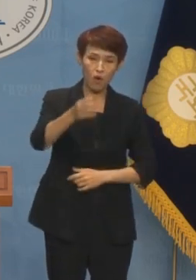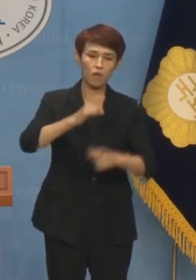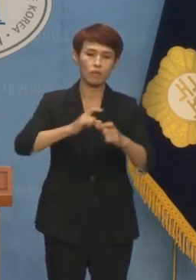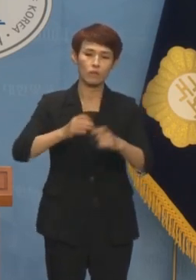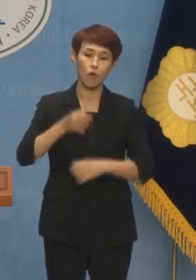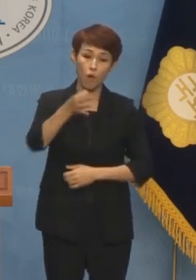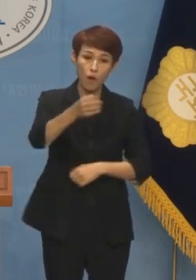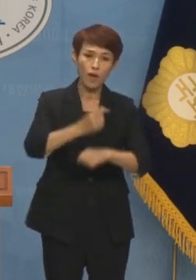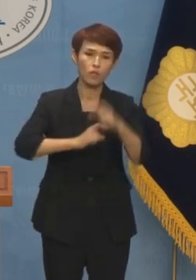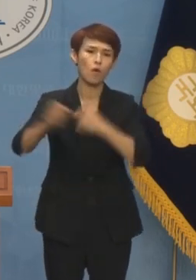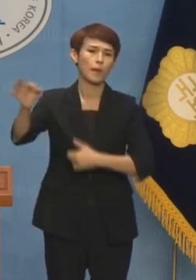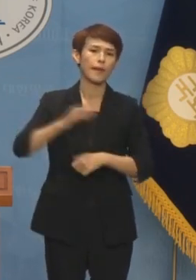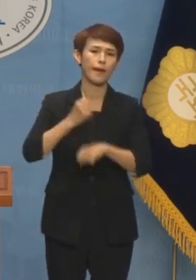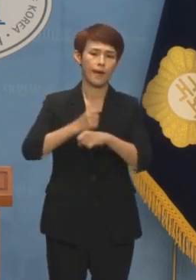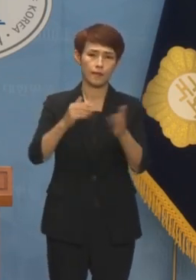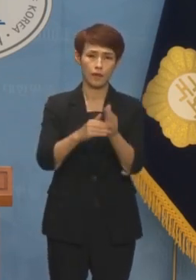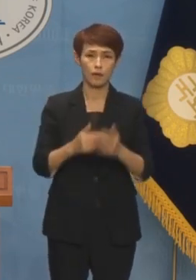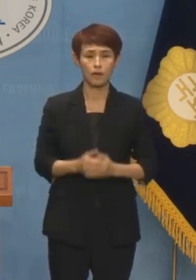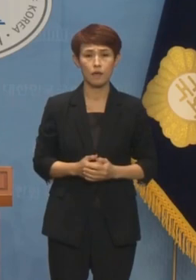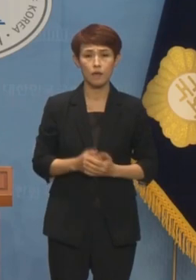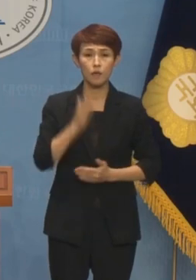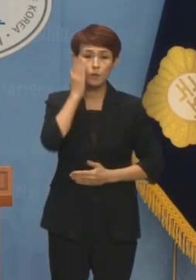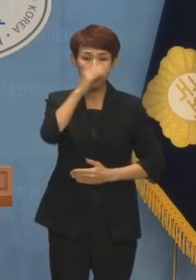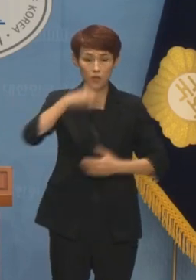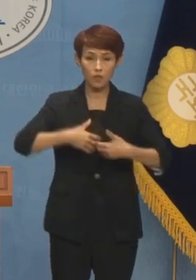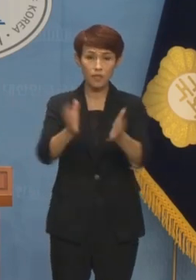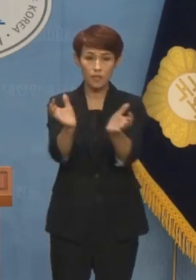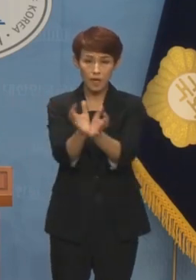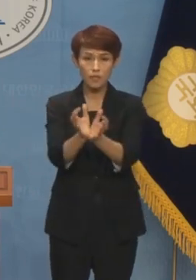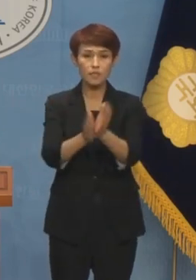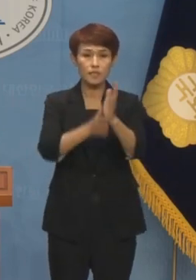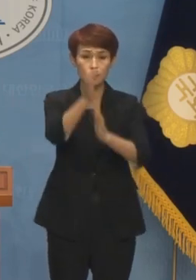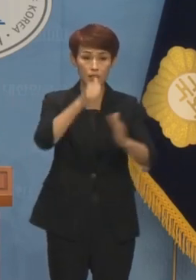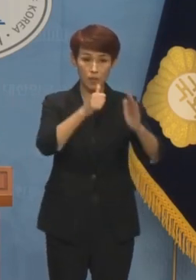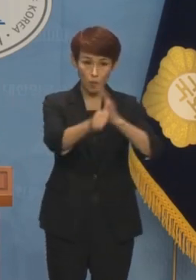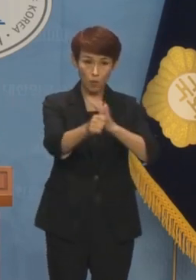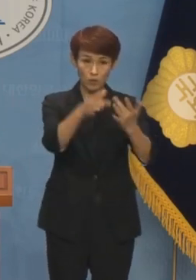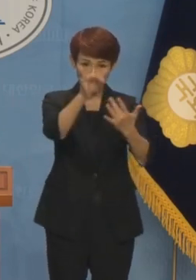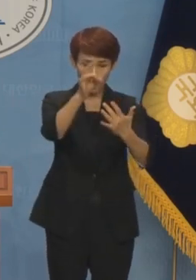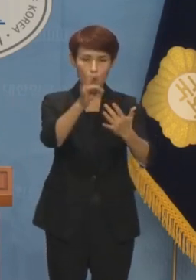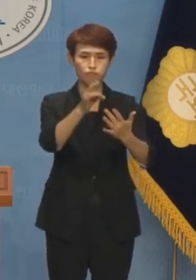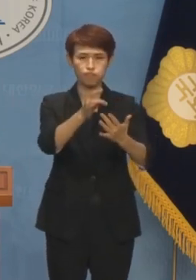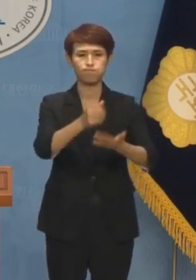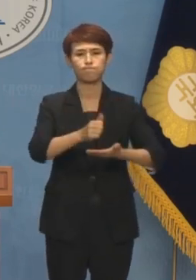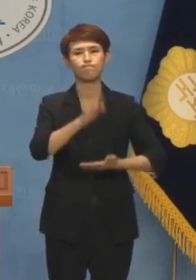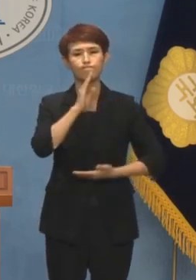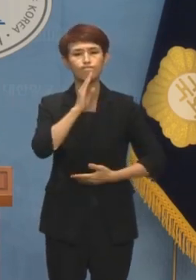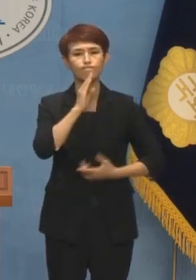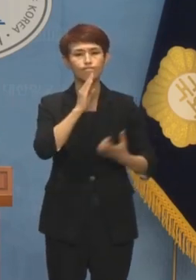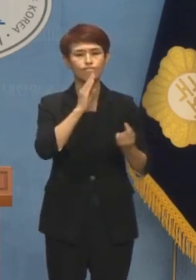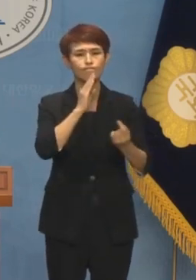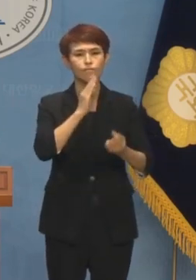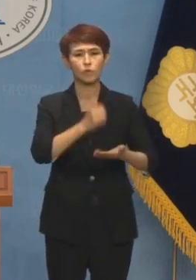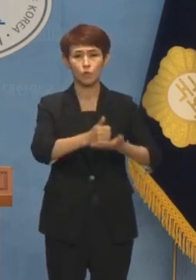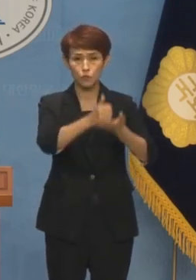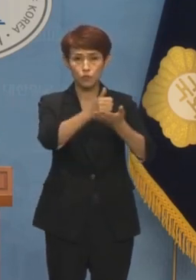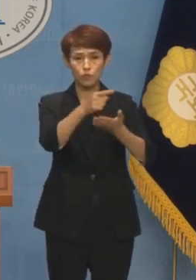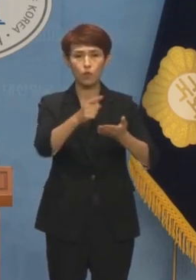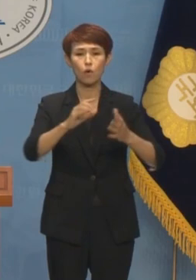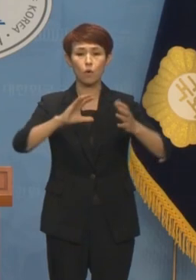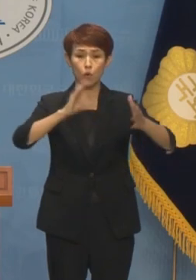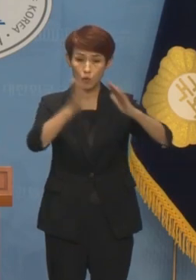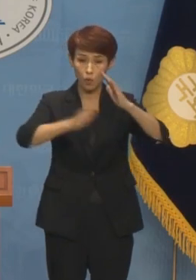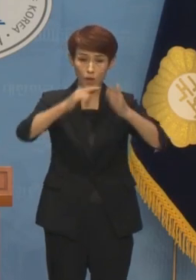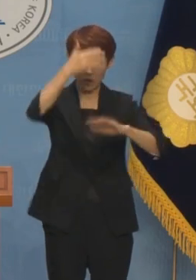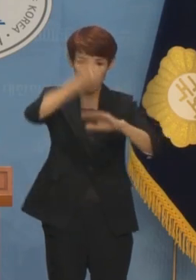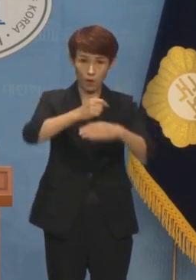선택했습니다. 녹색정의당은 시민대표단의 선택을 존중하며 공론화 결과대로 연금개혁이